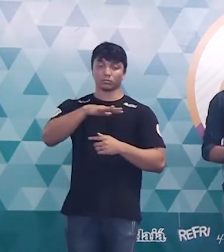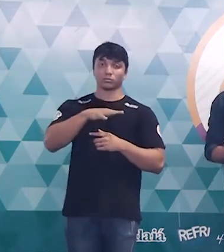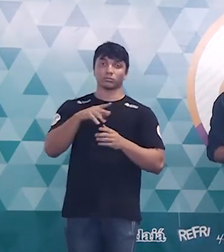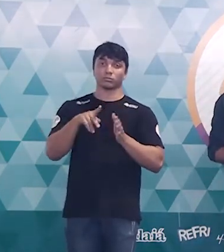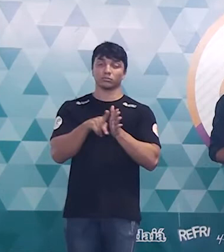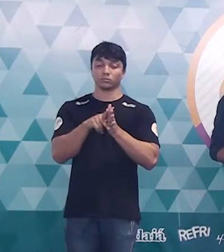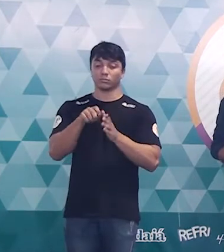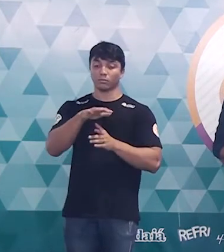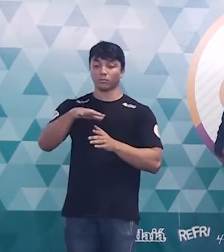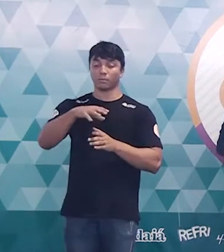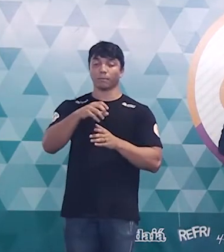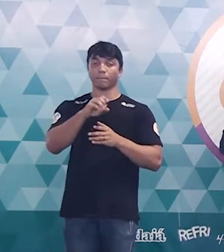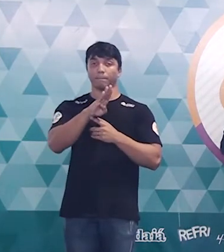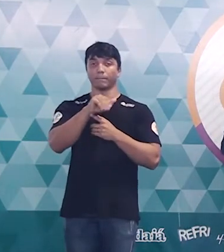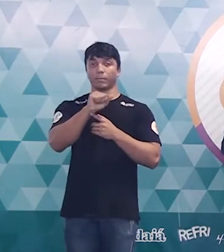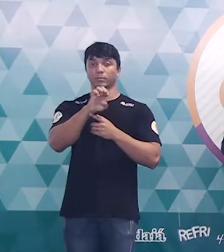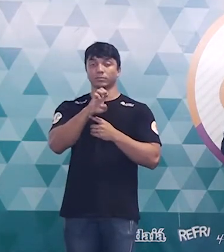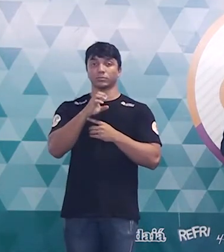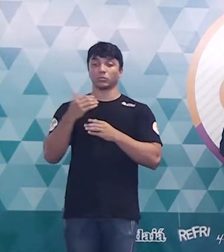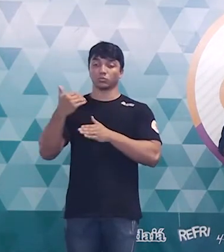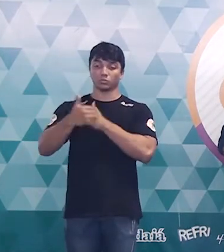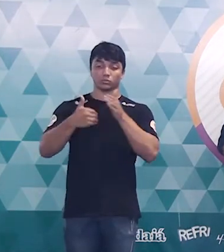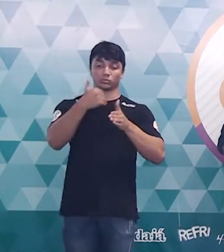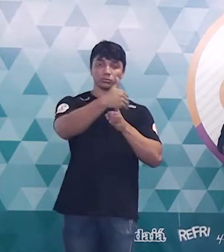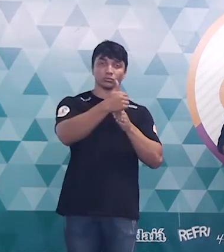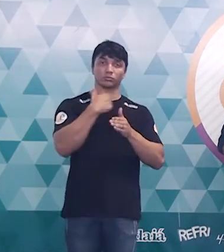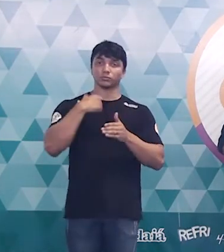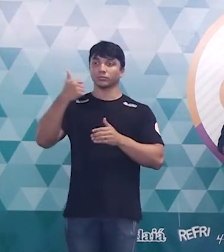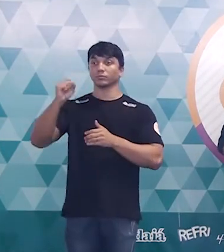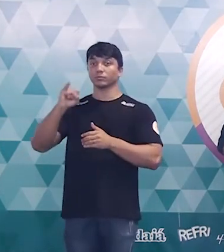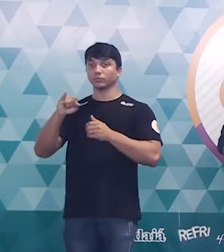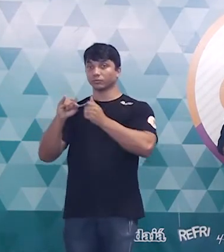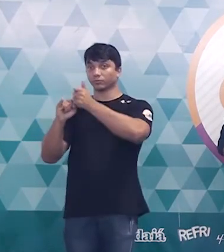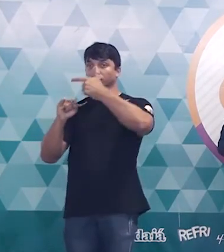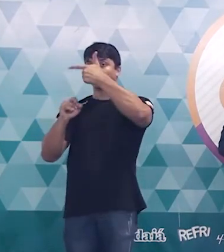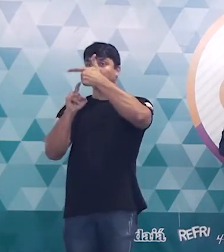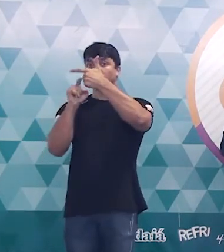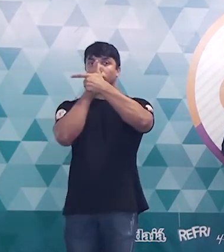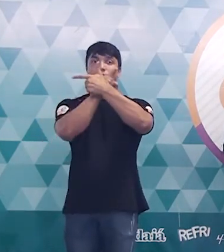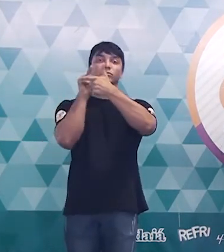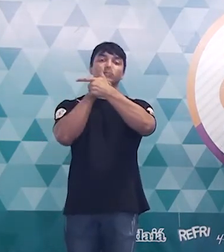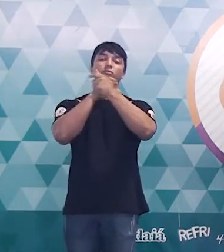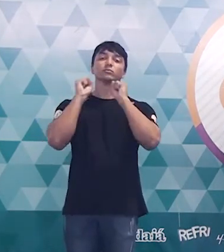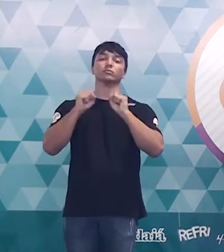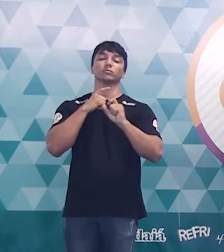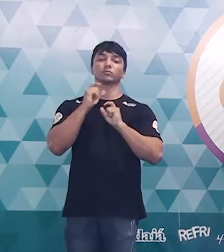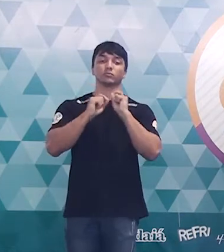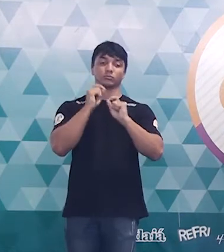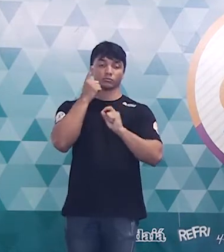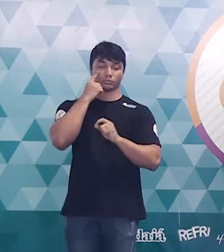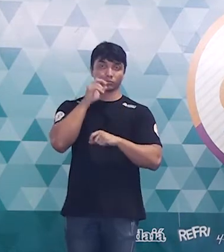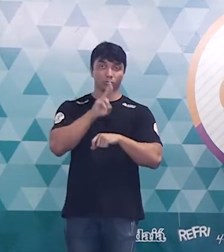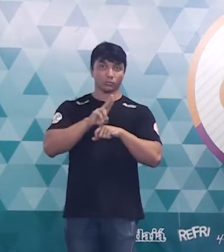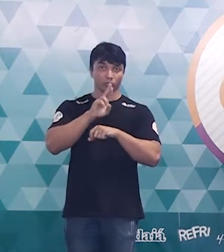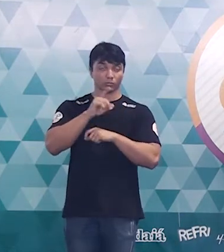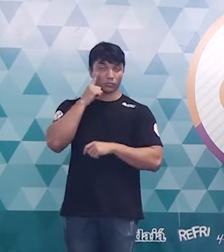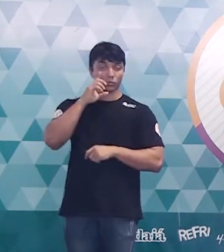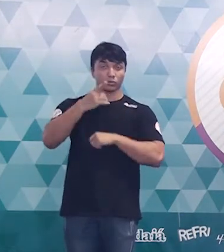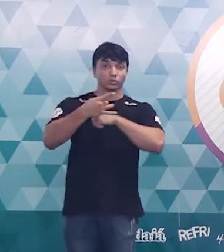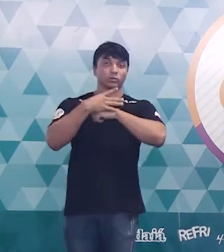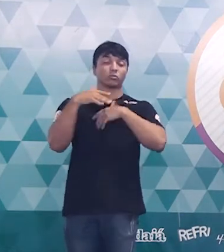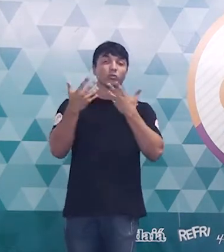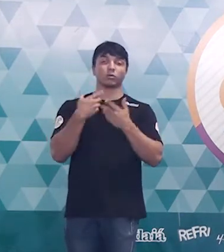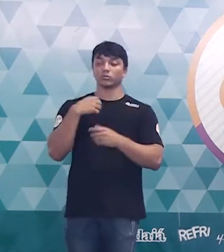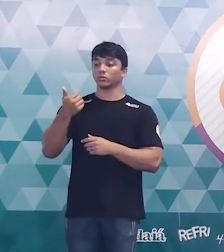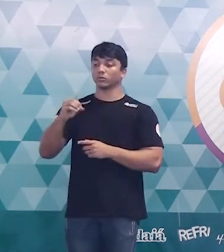ver, bases consecutivas de expoente 2, tu poderá usar essa dica. Olha só qual é a dica. Quanto é que é